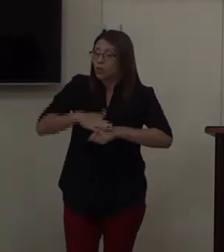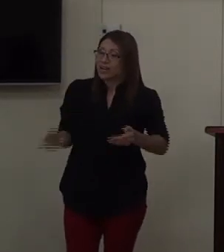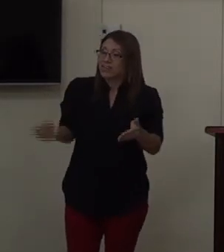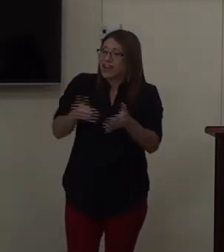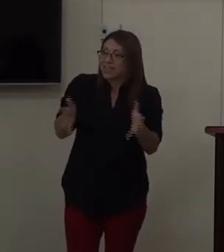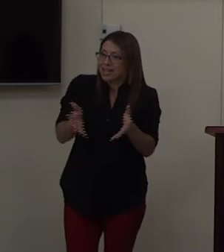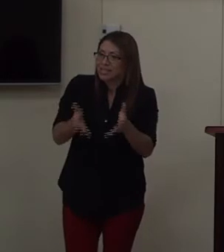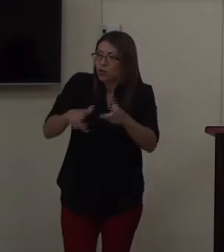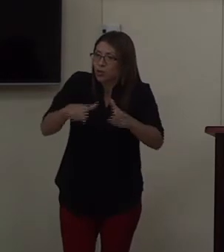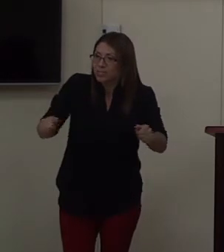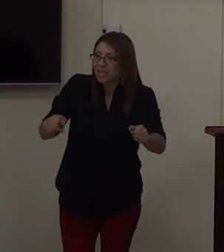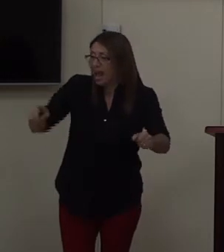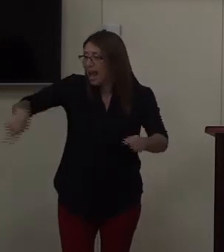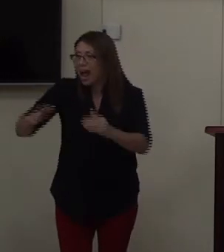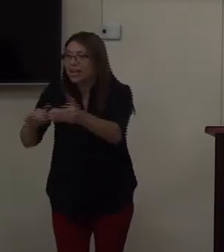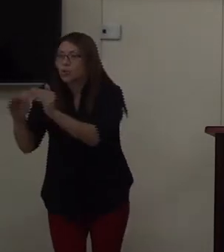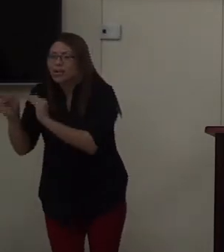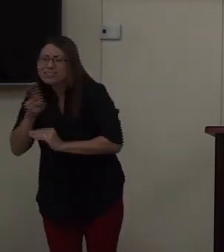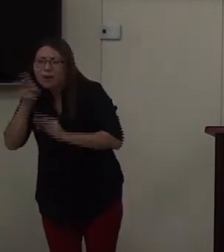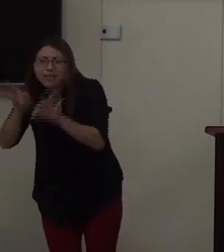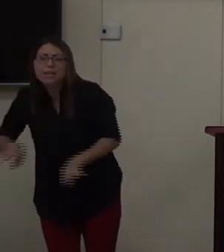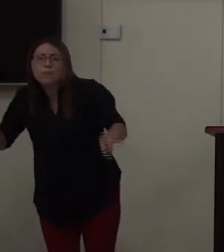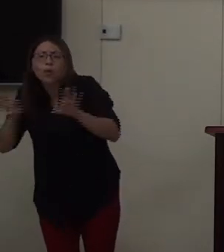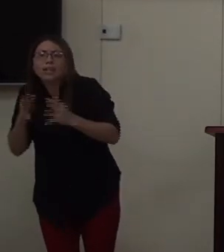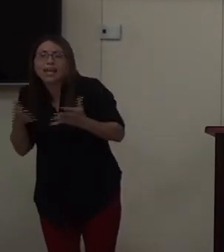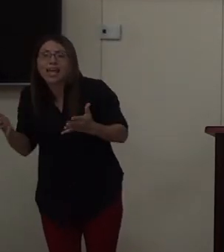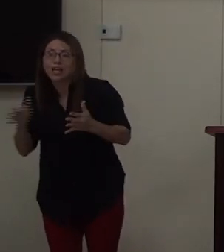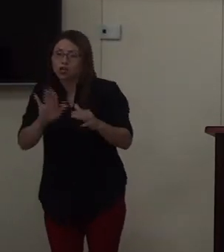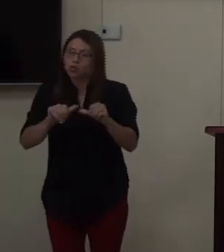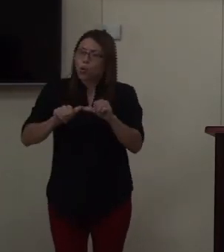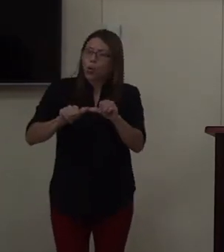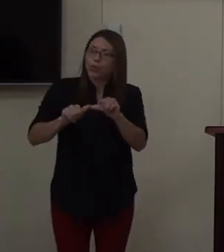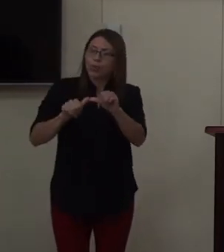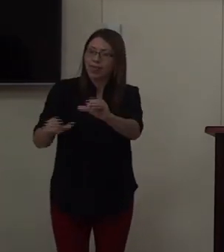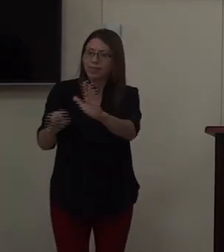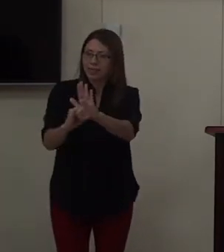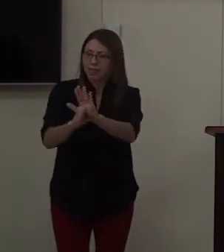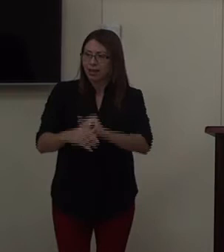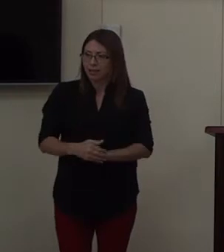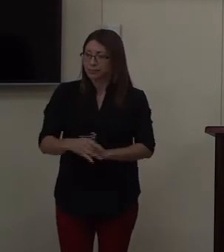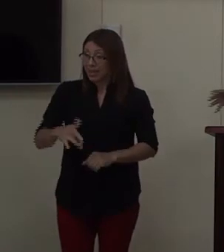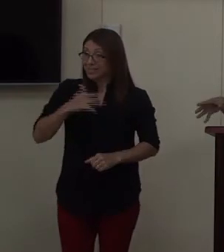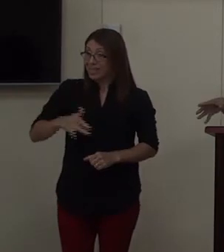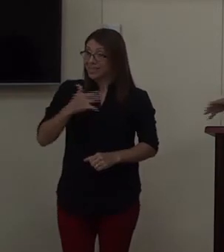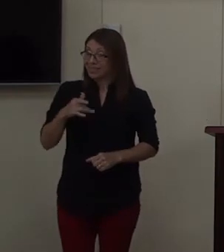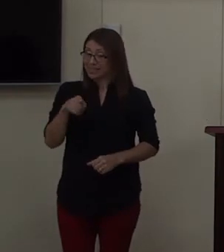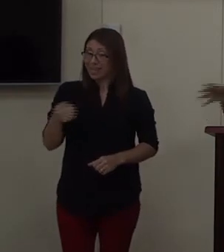lingüística, lo que le importa a las comunidades en realidad es su continuidad identitaria, ¿verdad? Sentirse que no